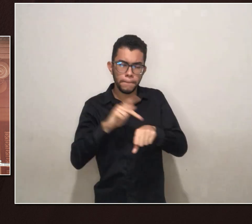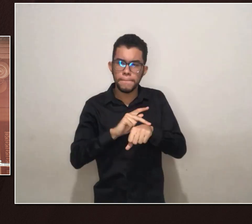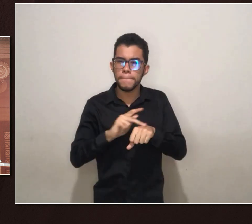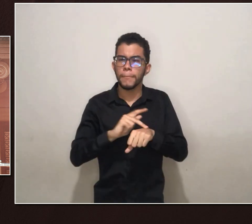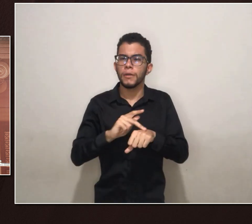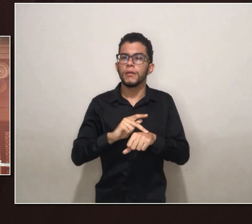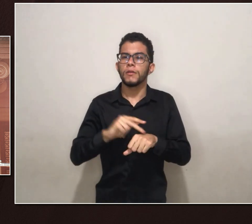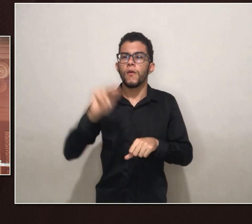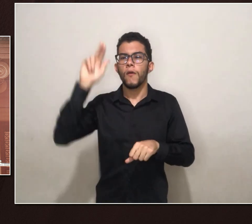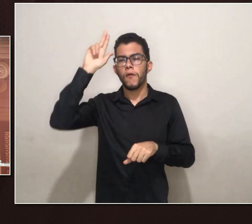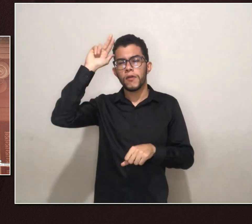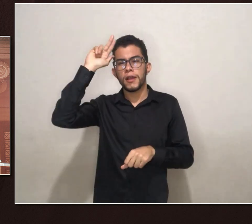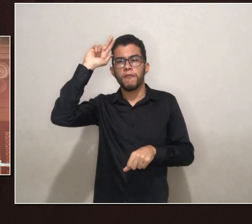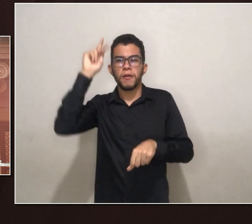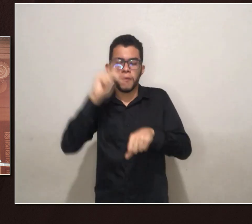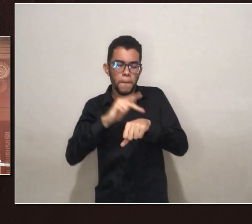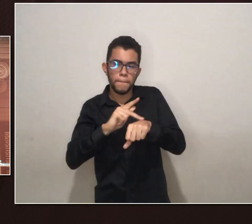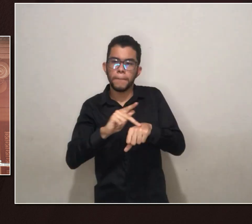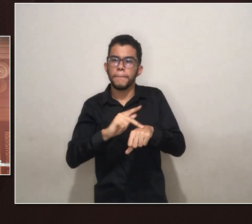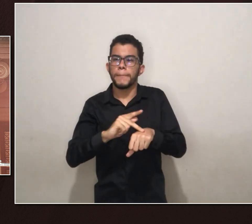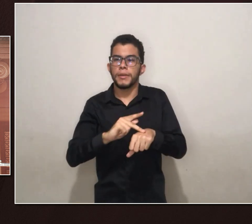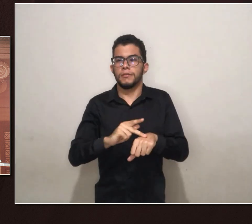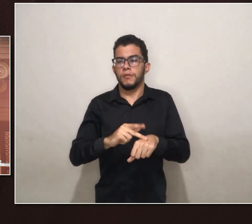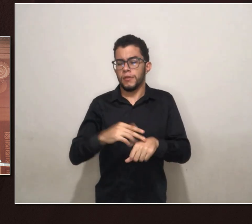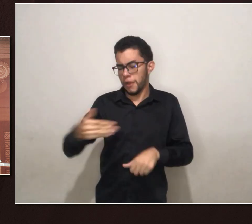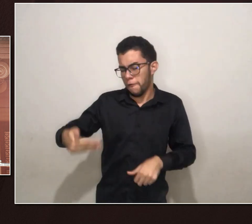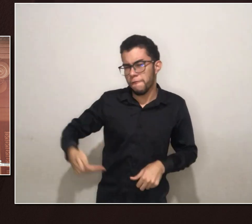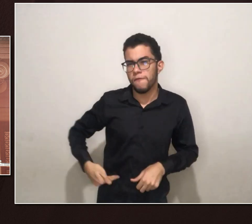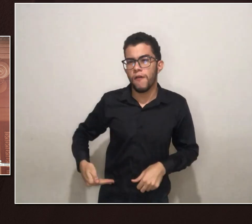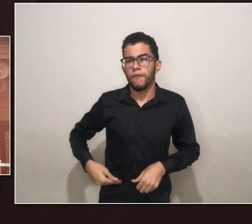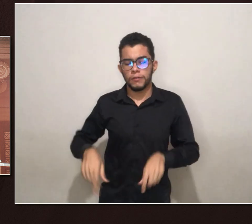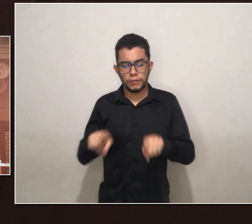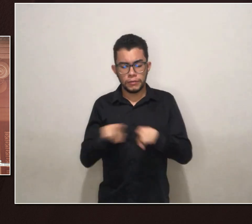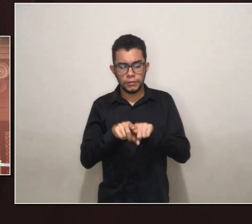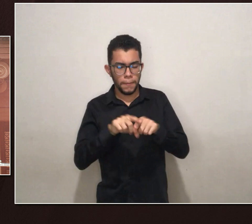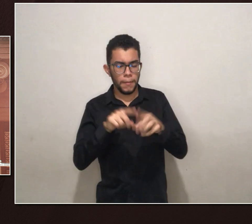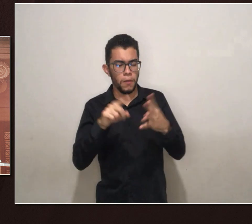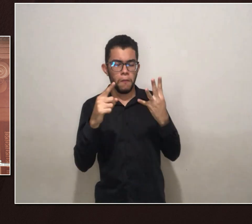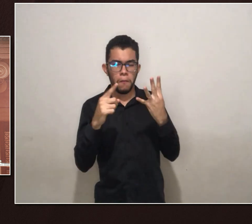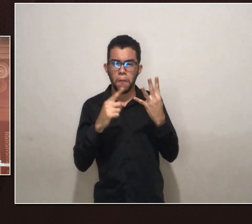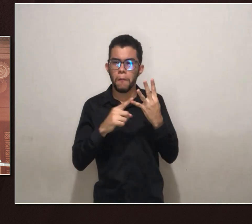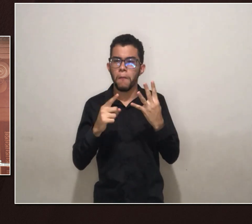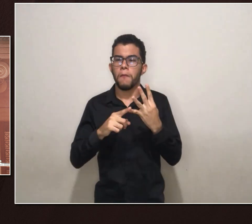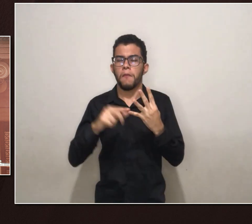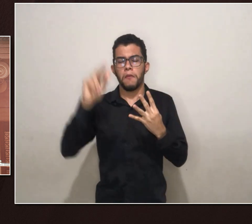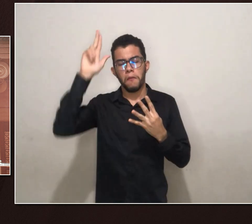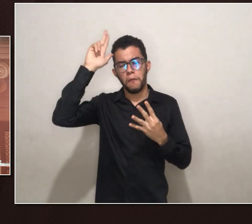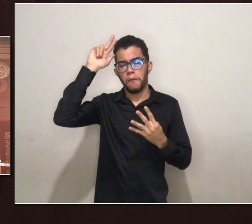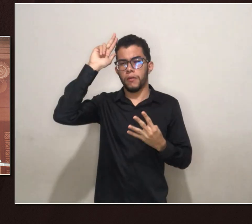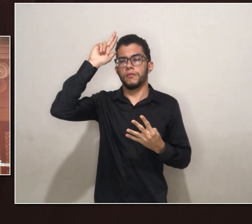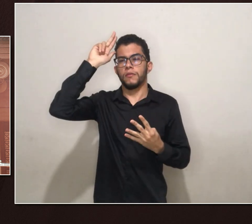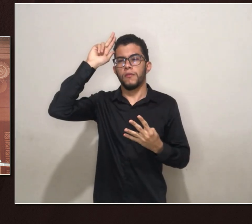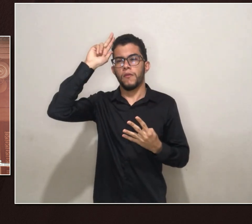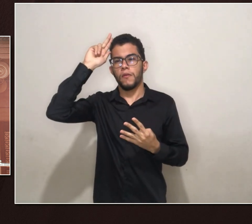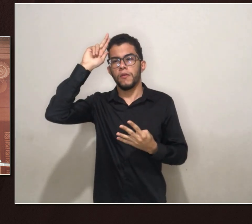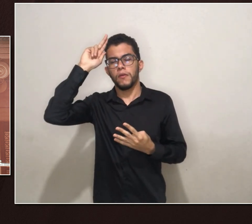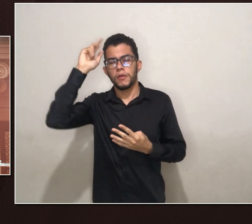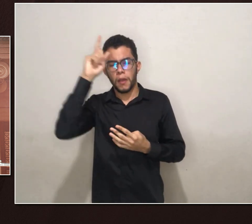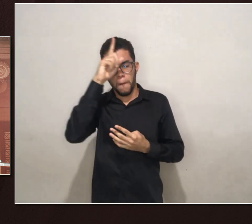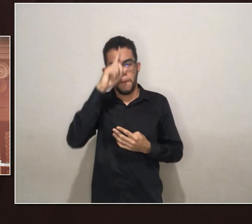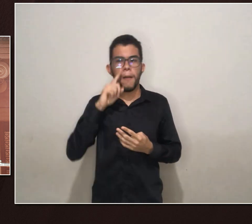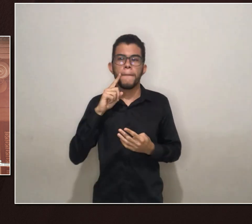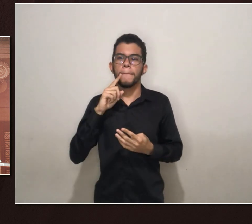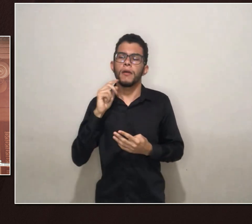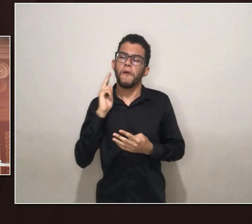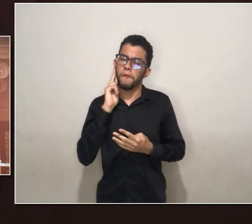o quarto cavalo, o cavalo pálido, amarelo, esverdeado, que representa